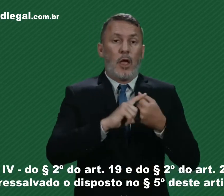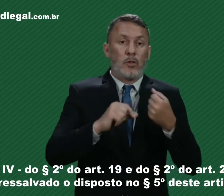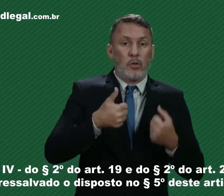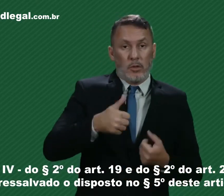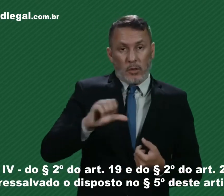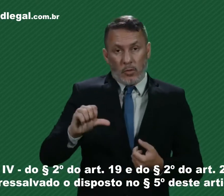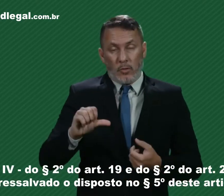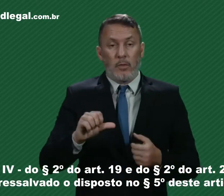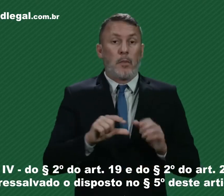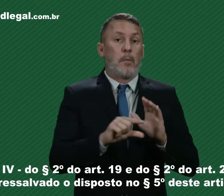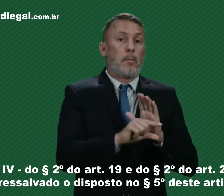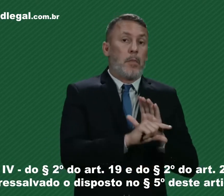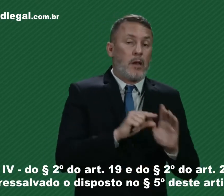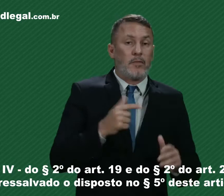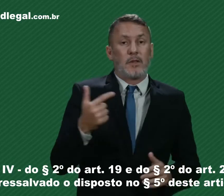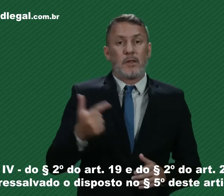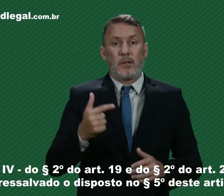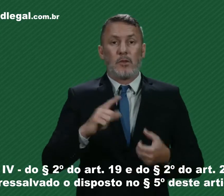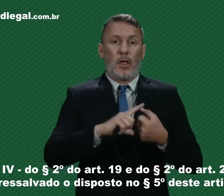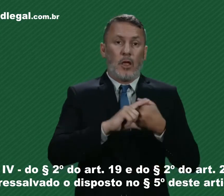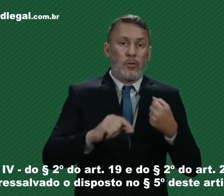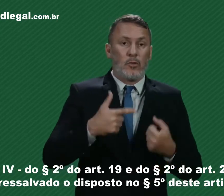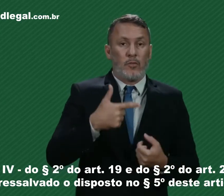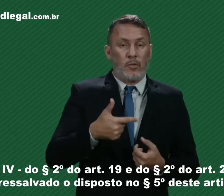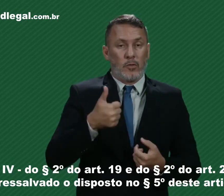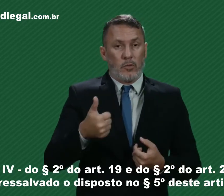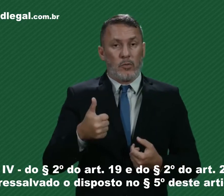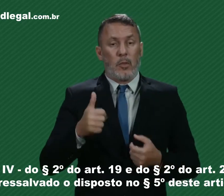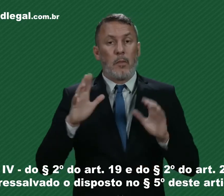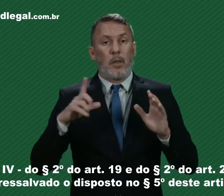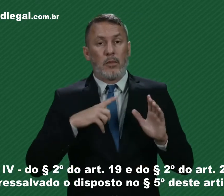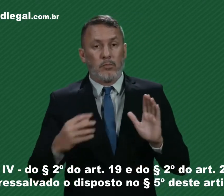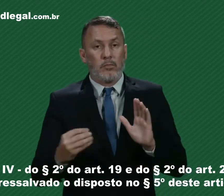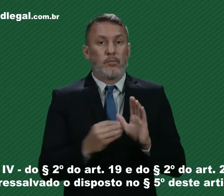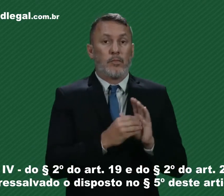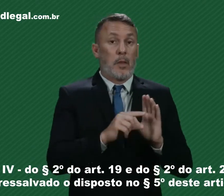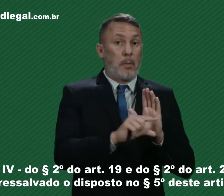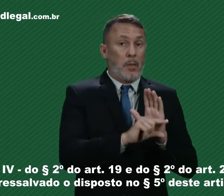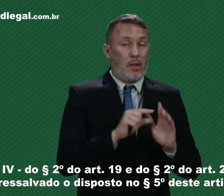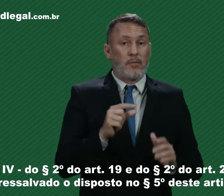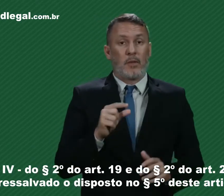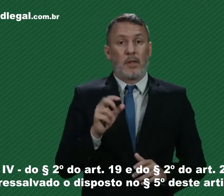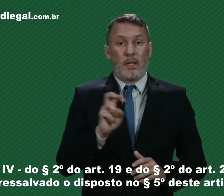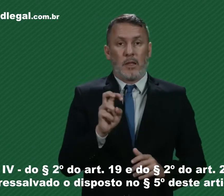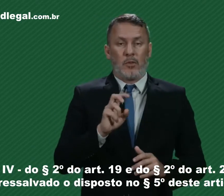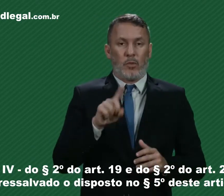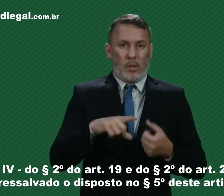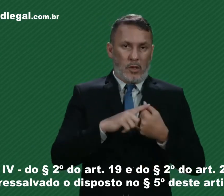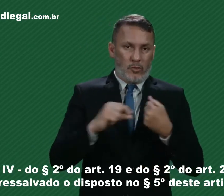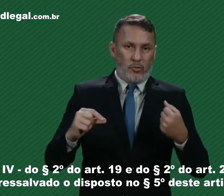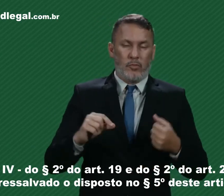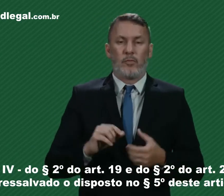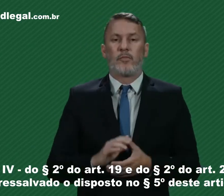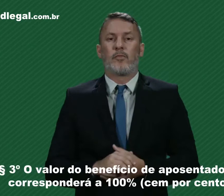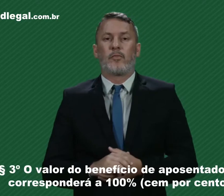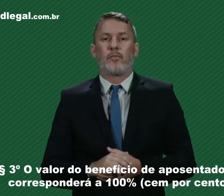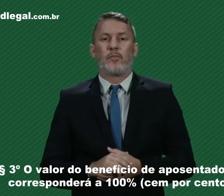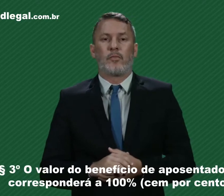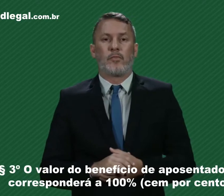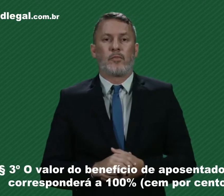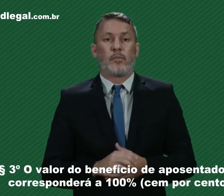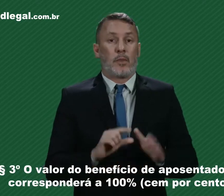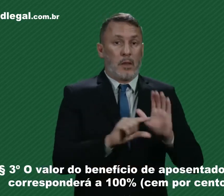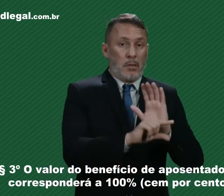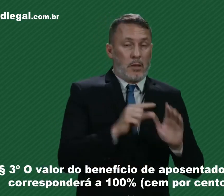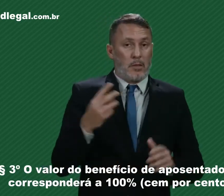artigo 19 e do parágrafo 2º do artigo 21, ressalvado o disposto no parágrafo 5º deste artigo.